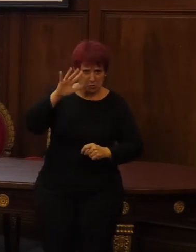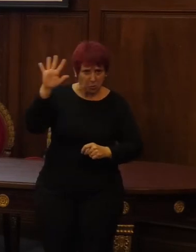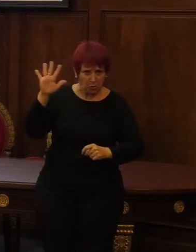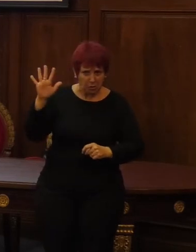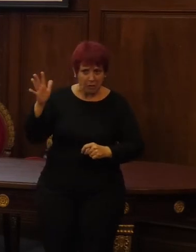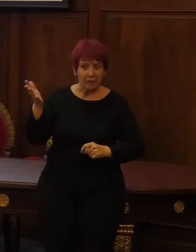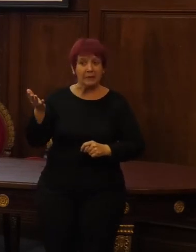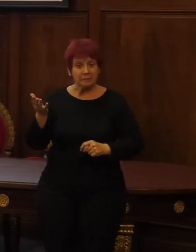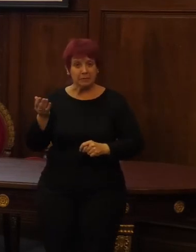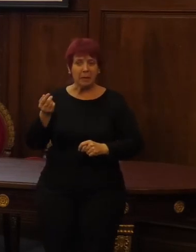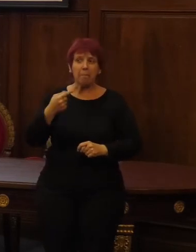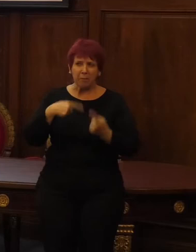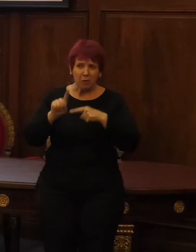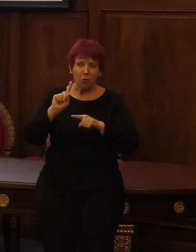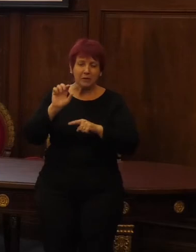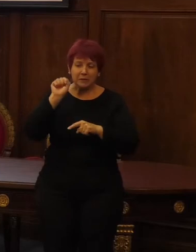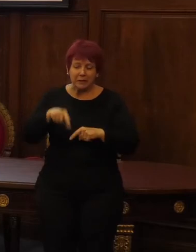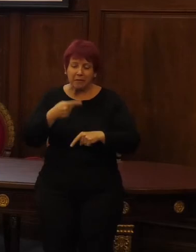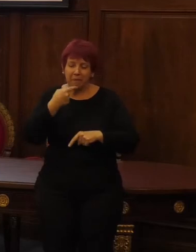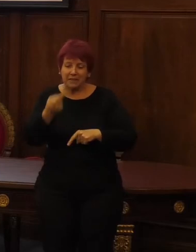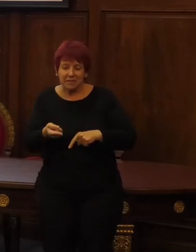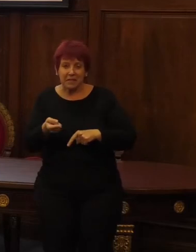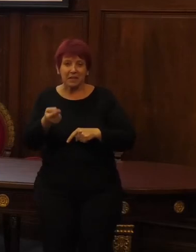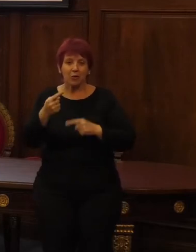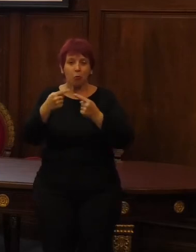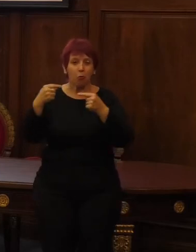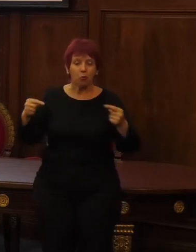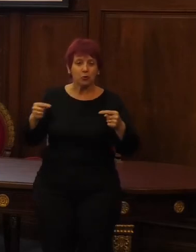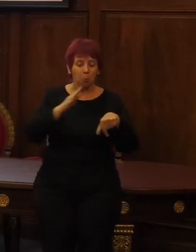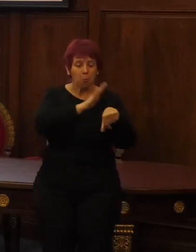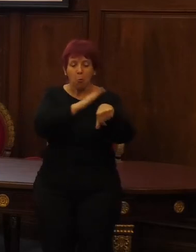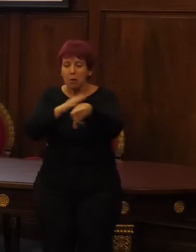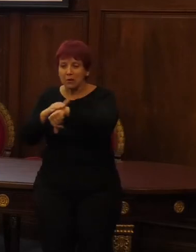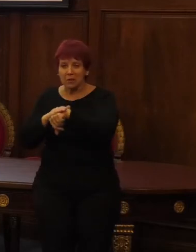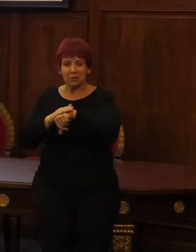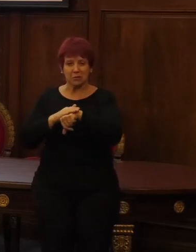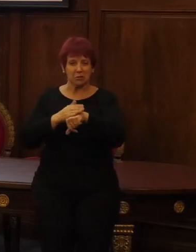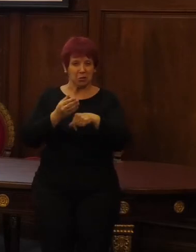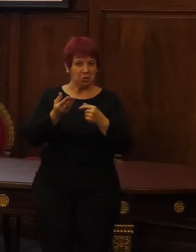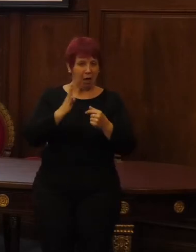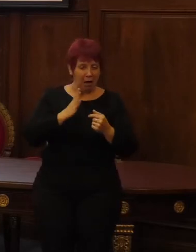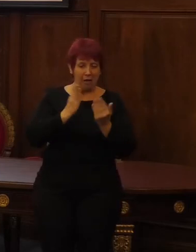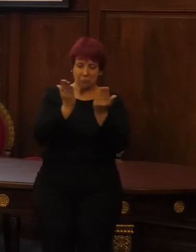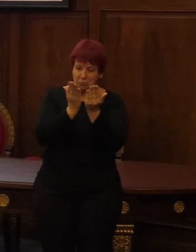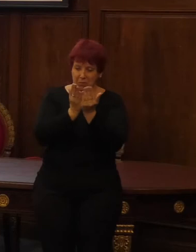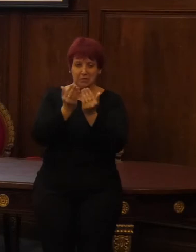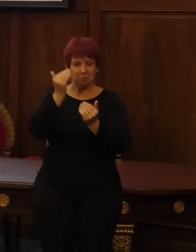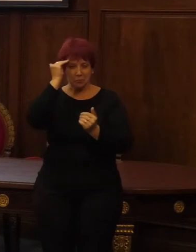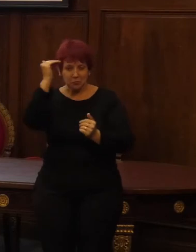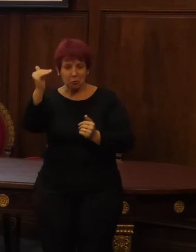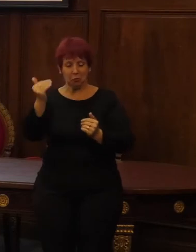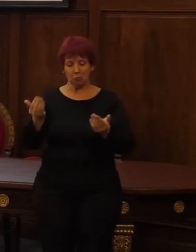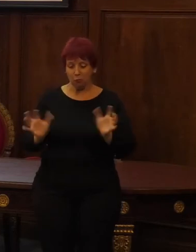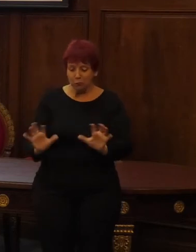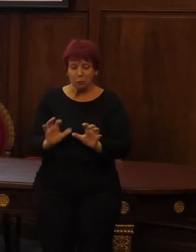sin hablar de los actantes, ¿no? Estudiantes, docentes, egresados y